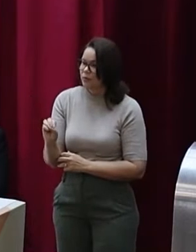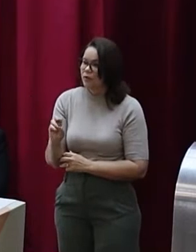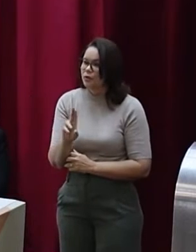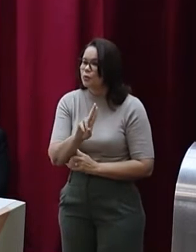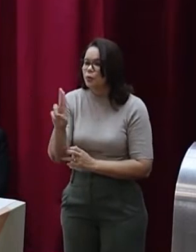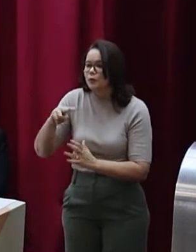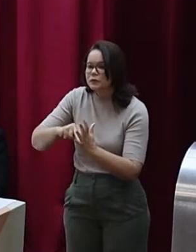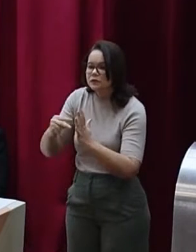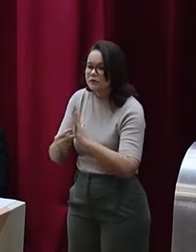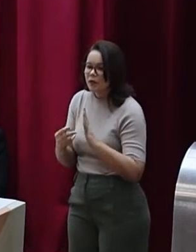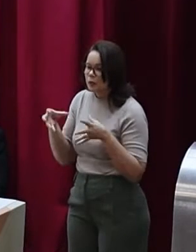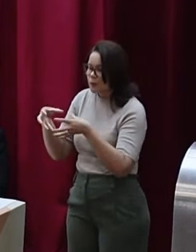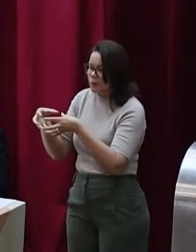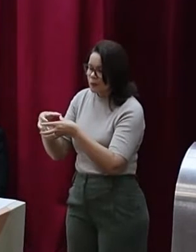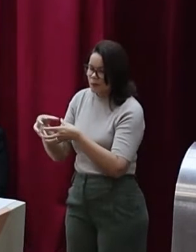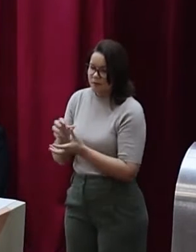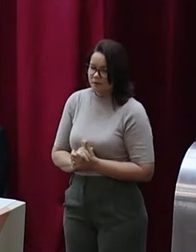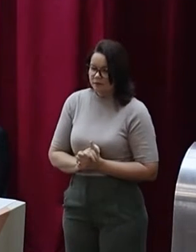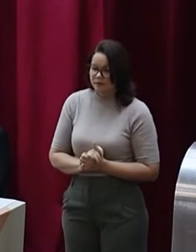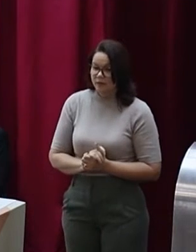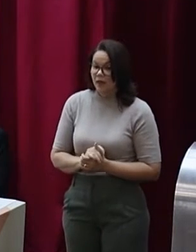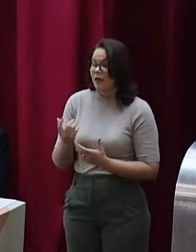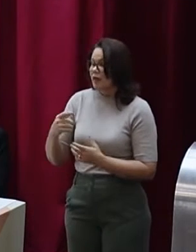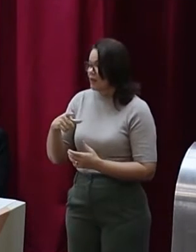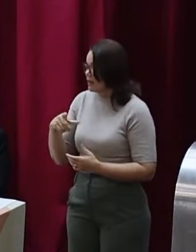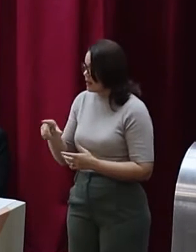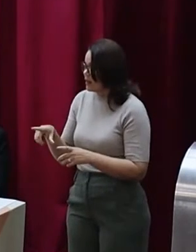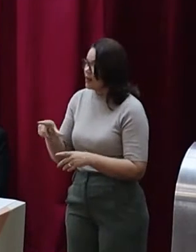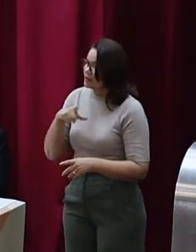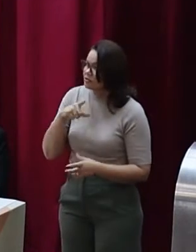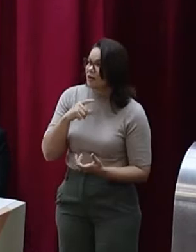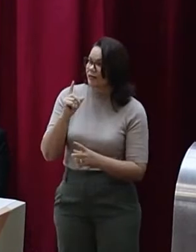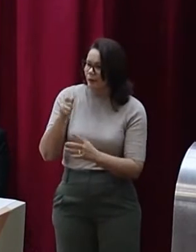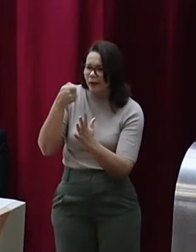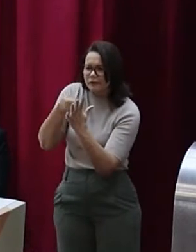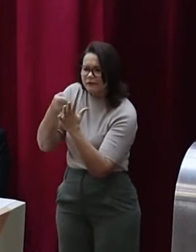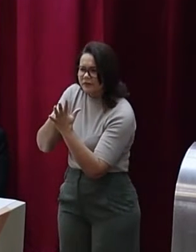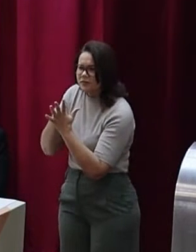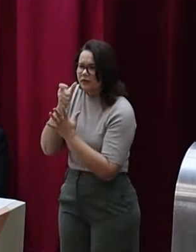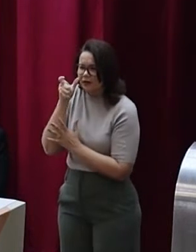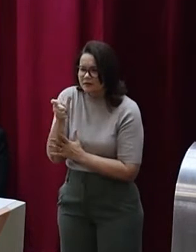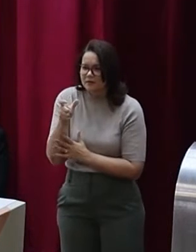coletivo, né? E eles são ativistas muito interessantes que eles, se puder passar o próximo